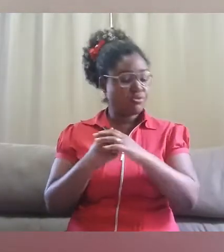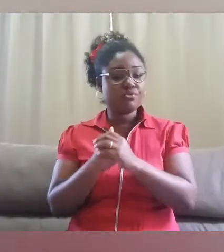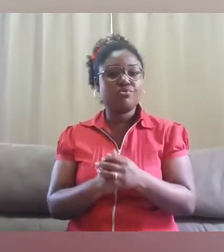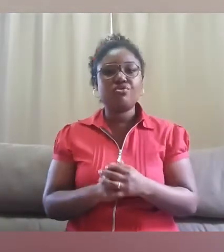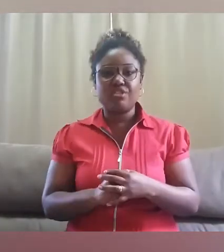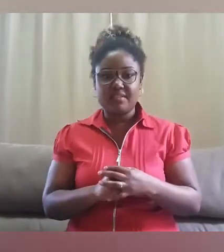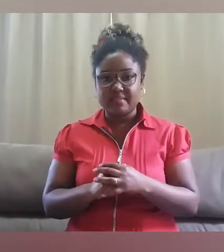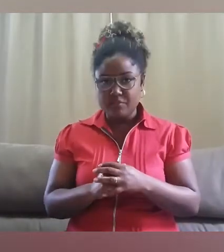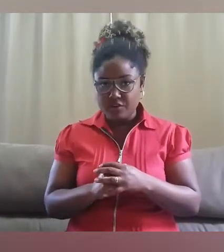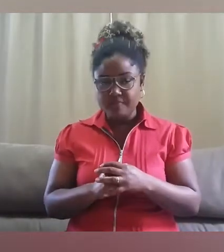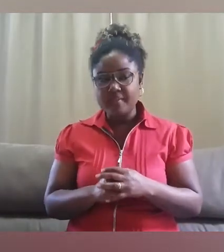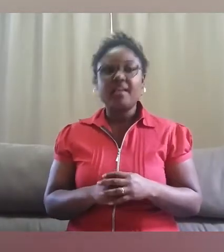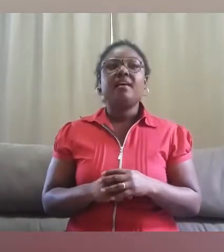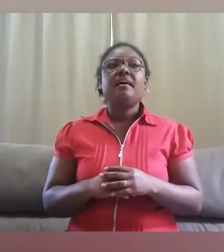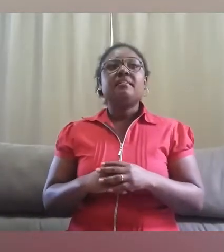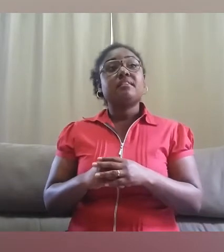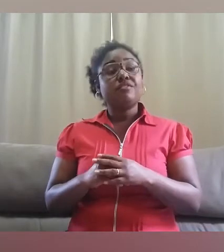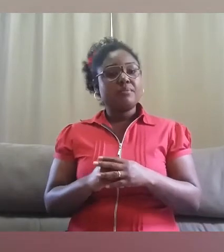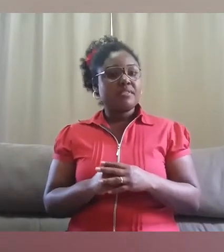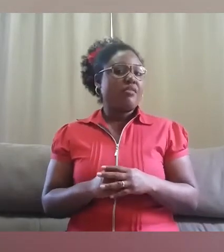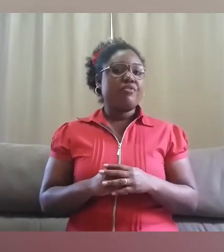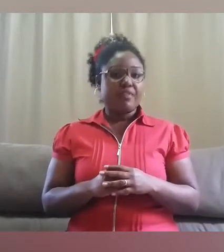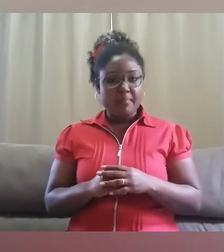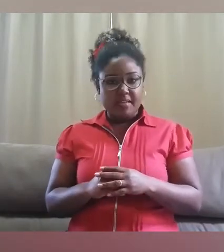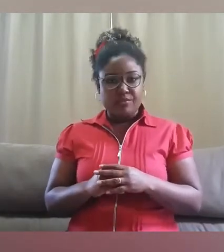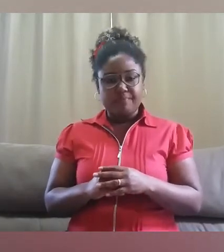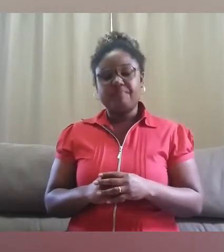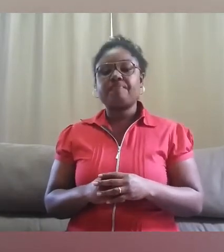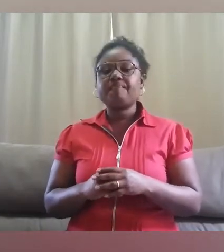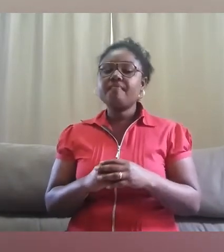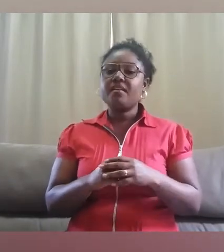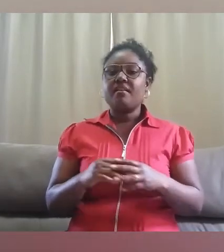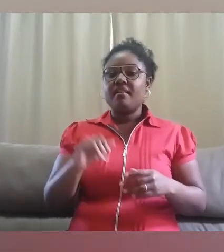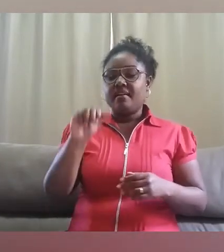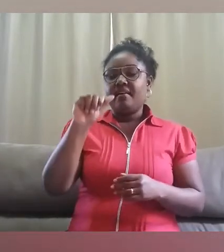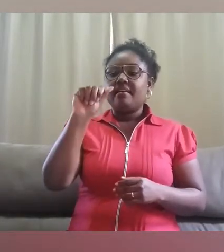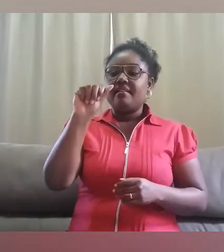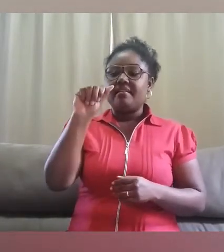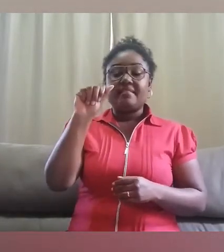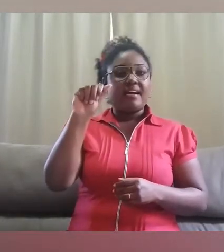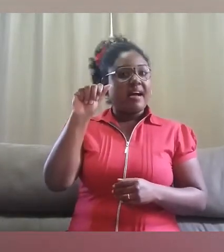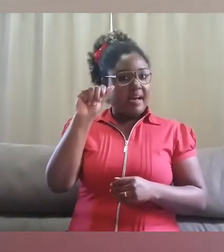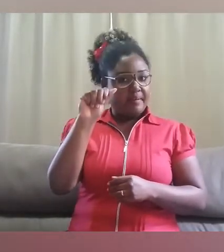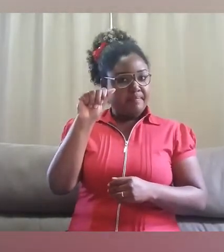todos os dias, tá bom? Então vamos ao alfabeto. Letra A